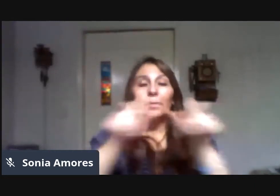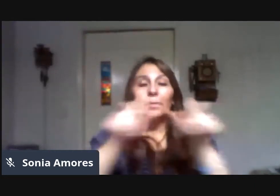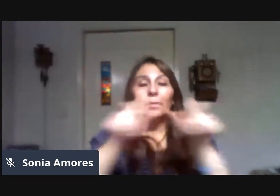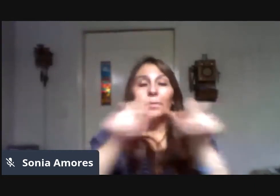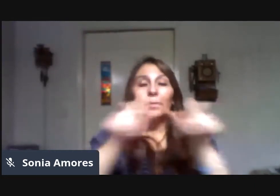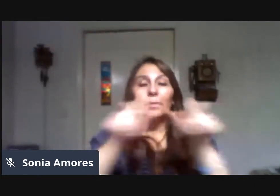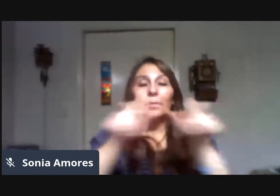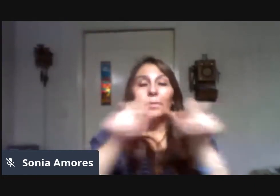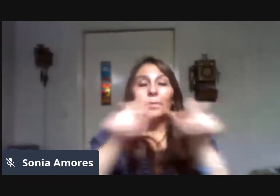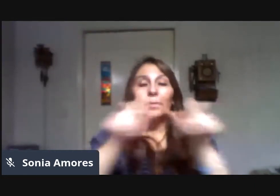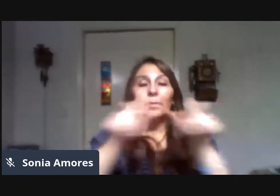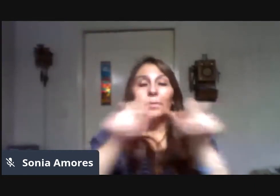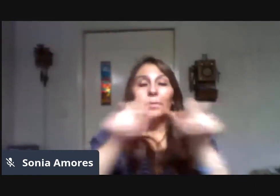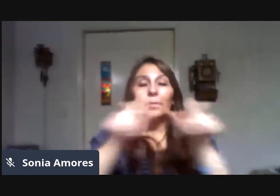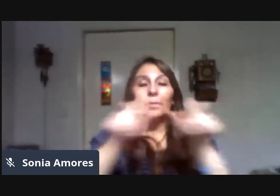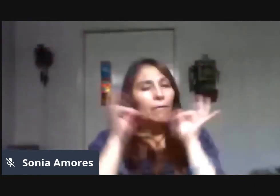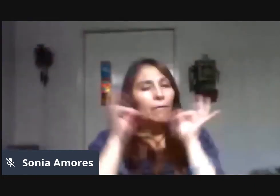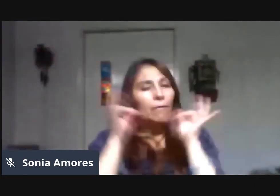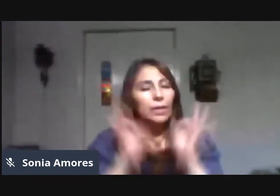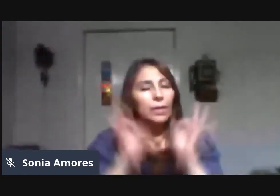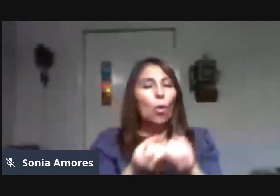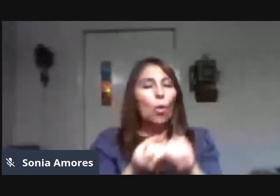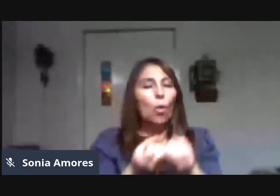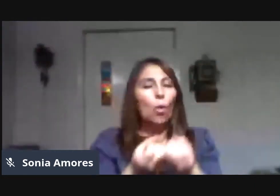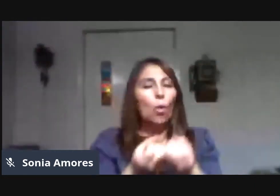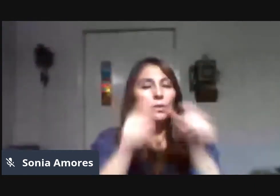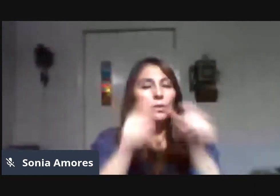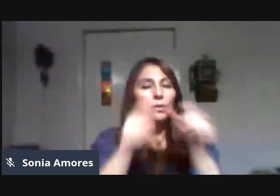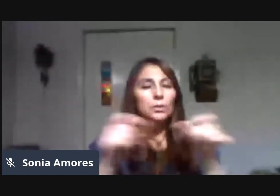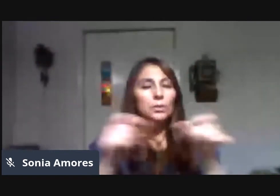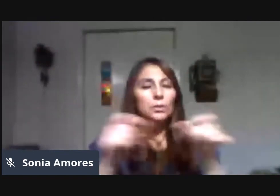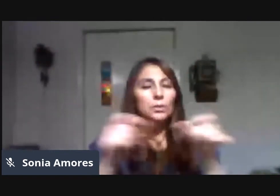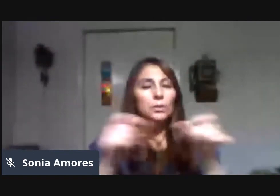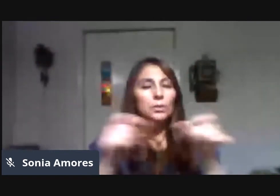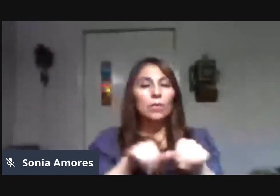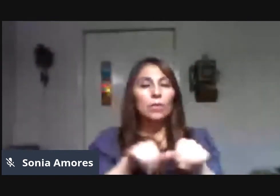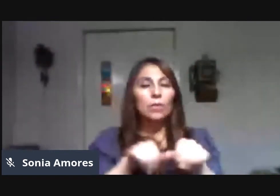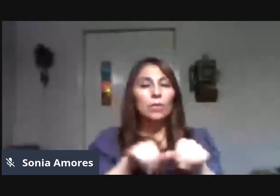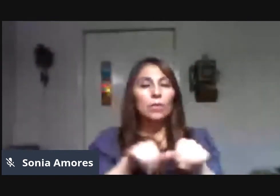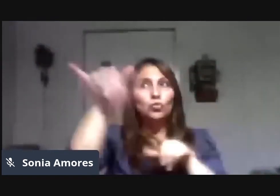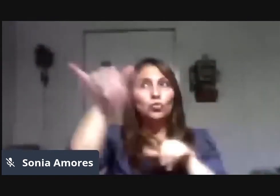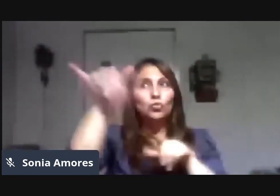realmente cuántas personas pueden salir al exterior y viajar.